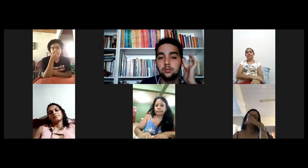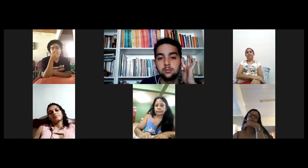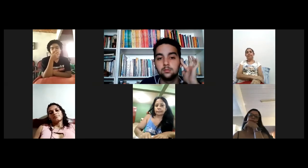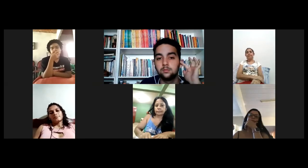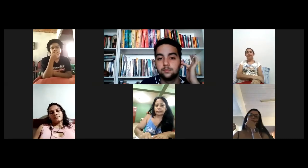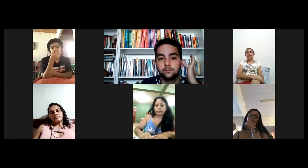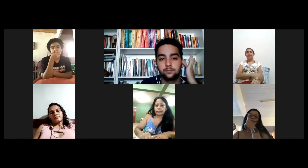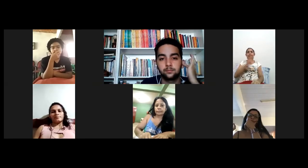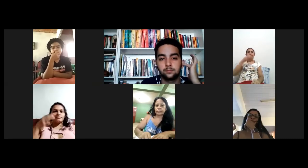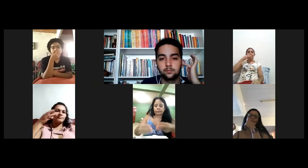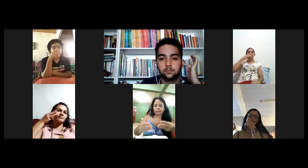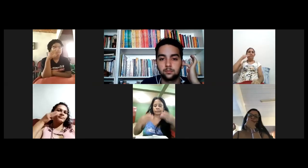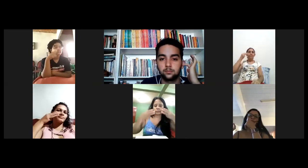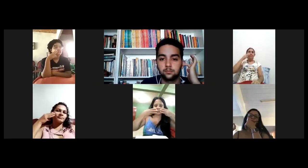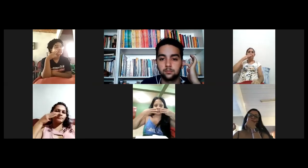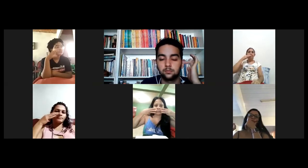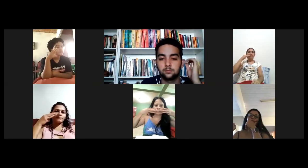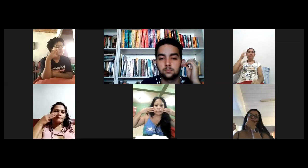Gato,